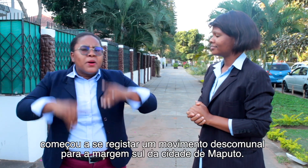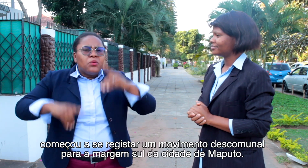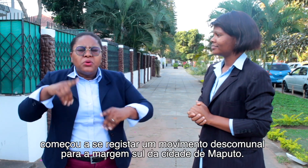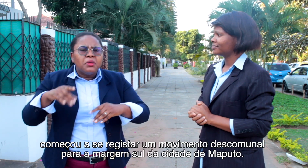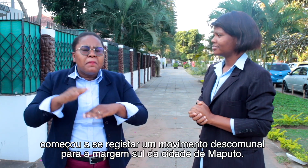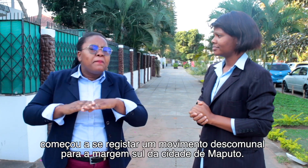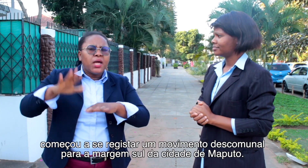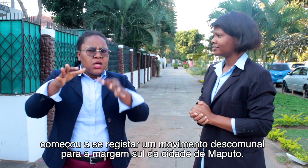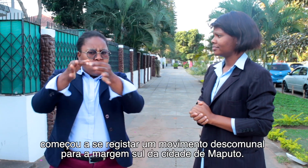Maputo.